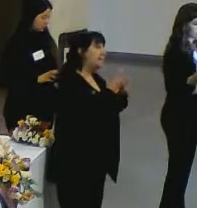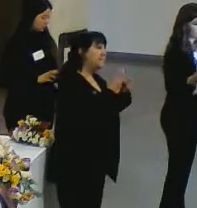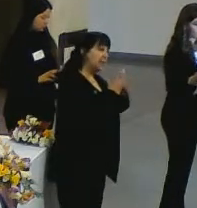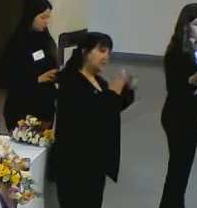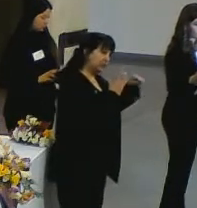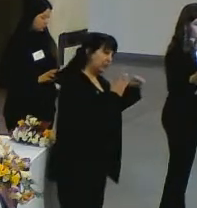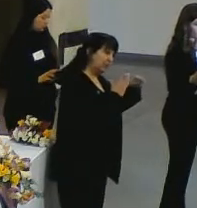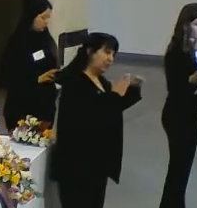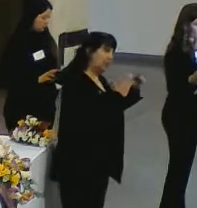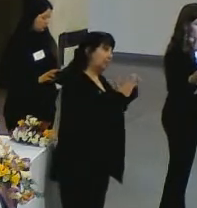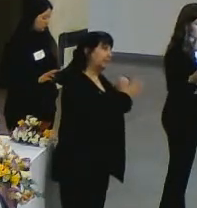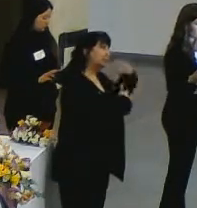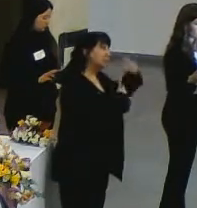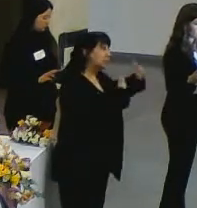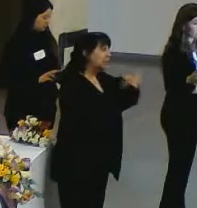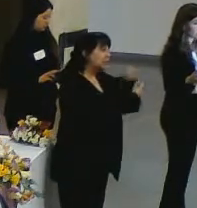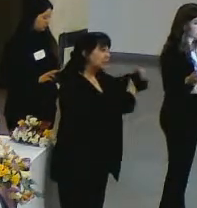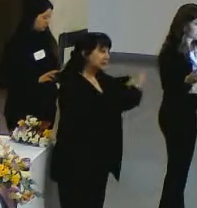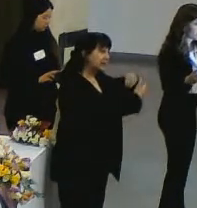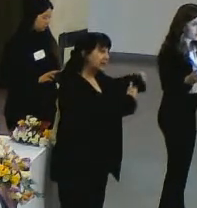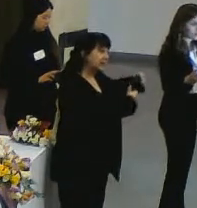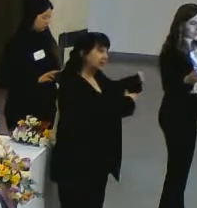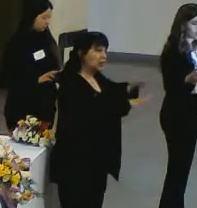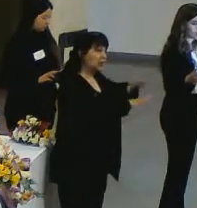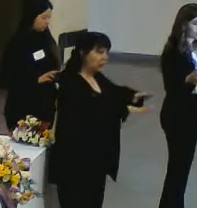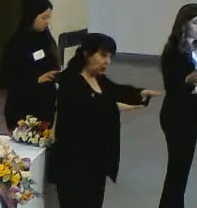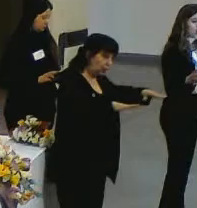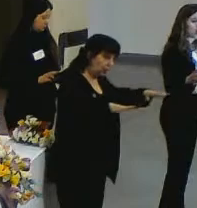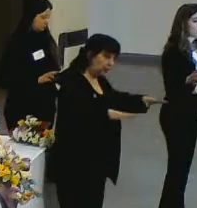Comité de Crecimiento y Desarrollo de la Sociedad Argentina de Pediatría,